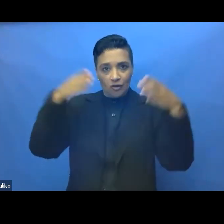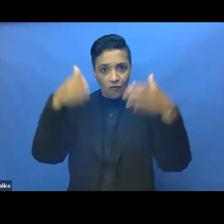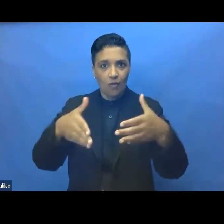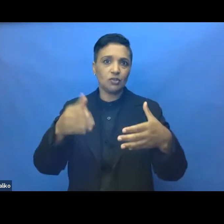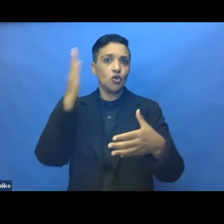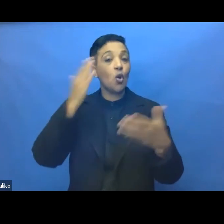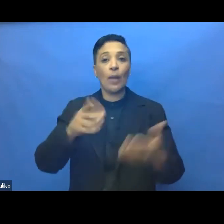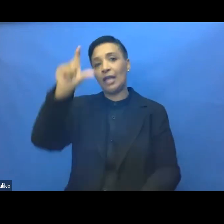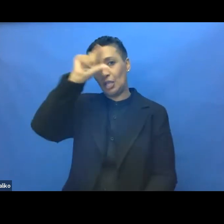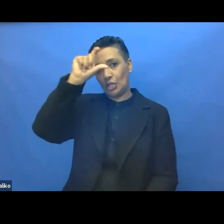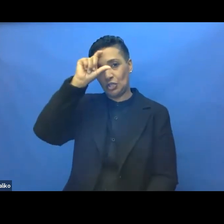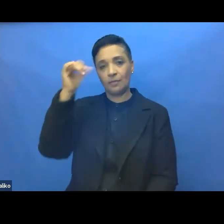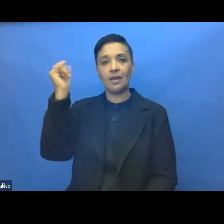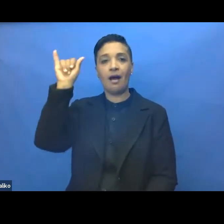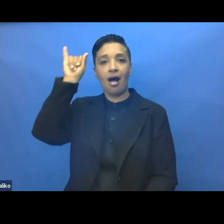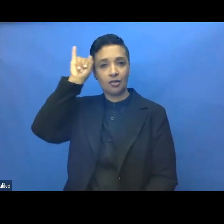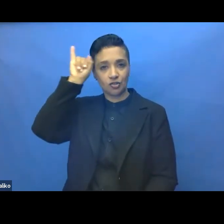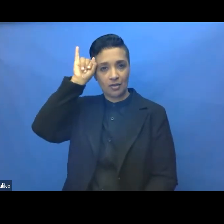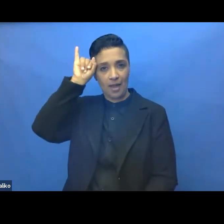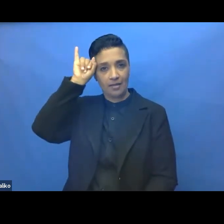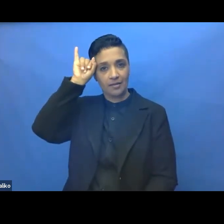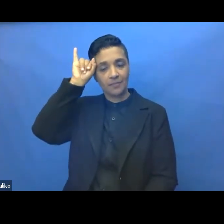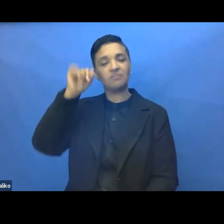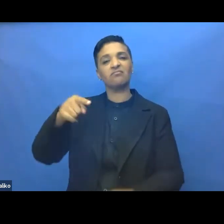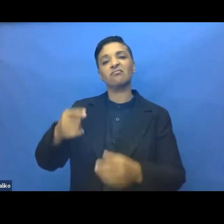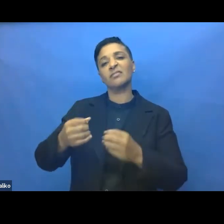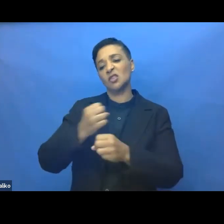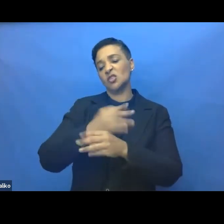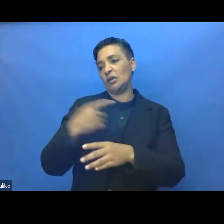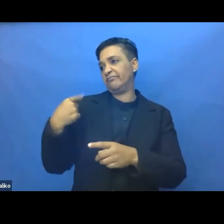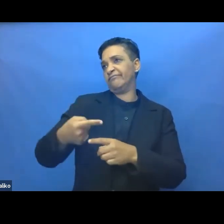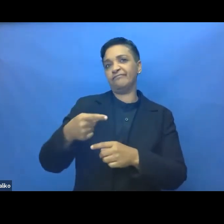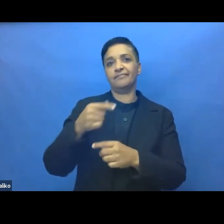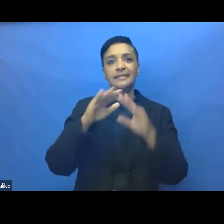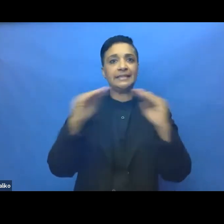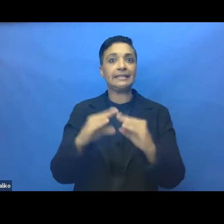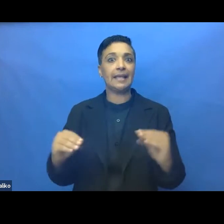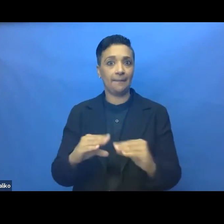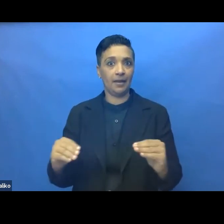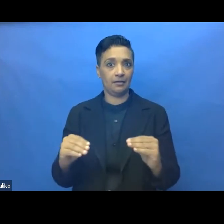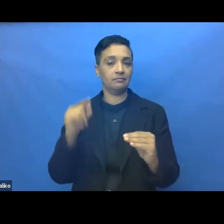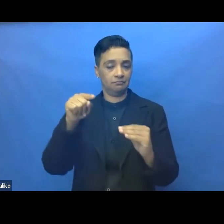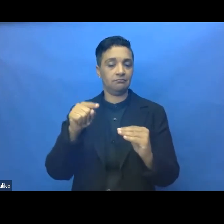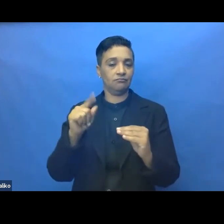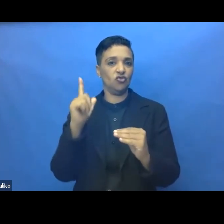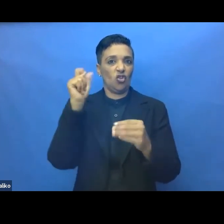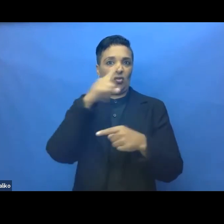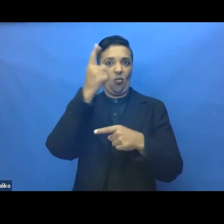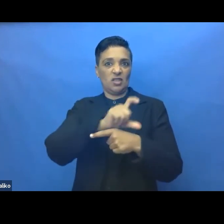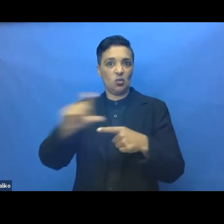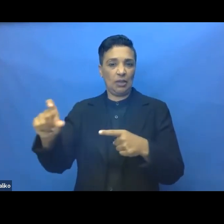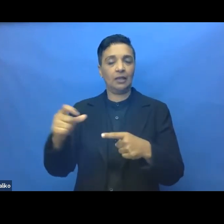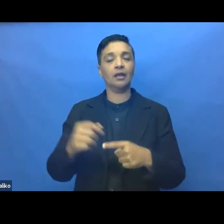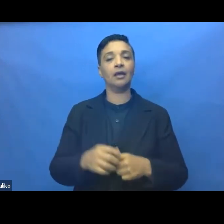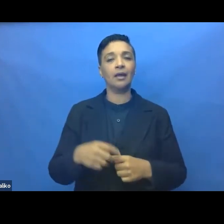le travail du groupe de travail focalise sur la